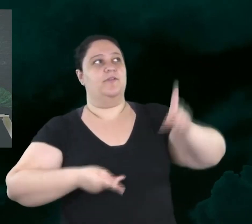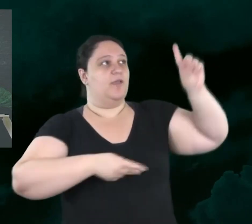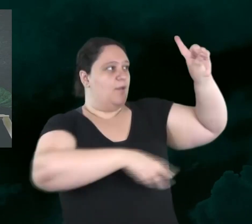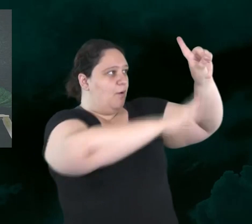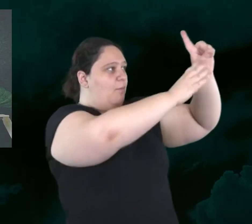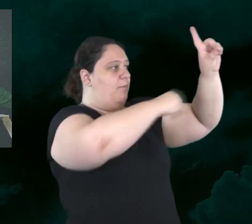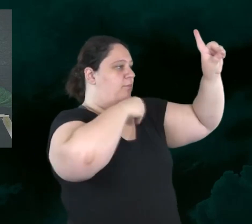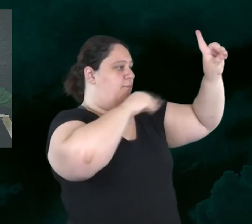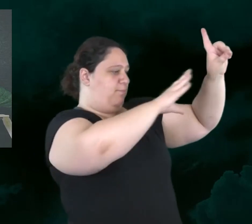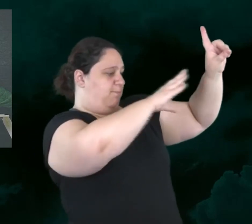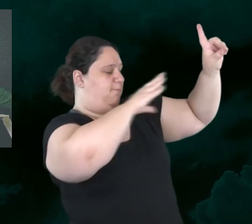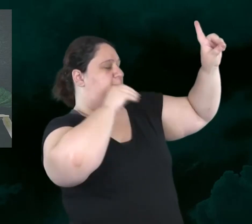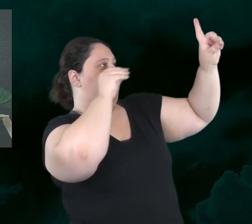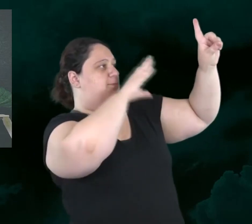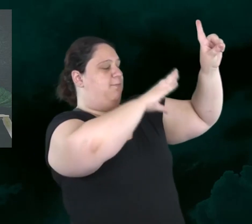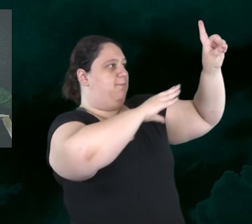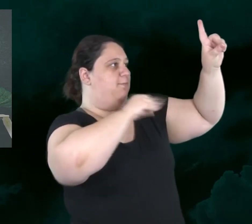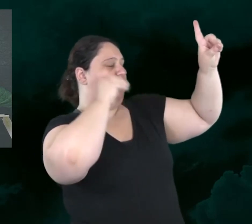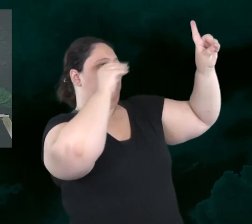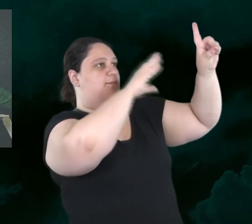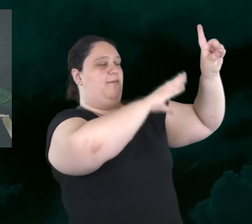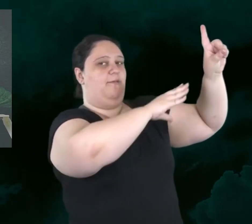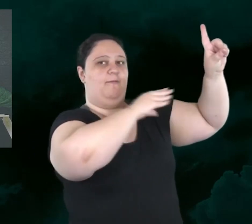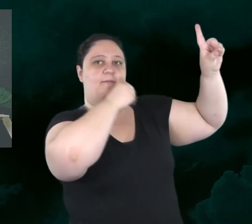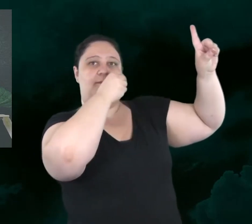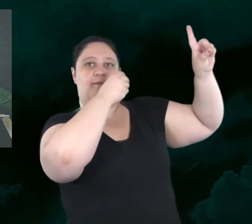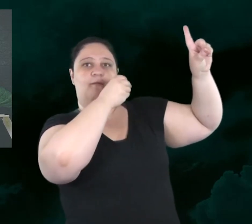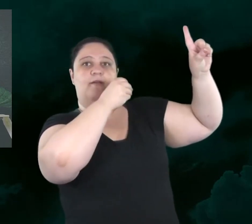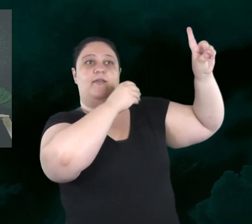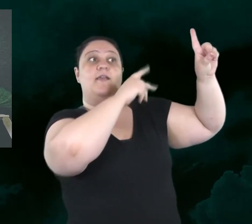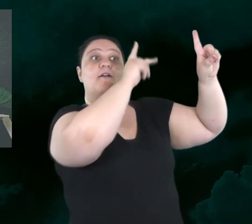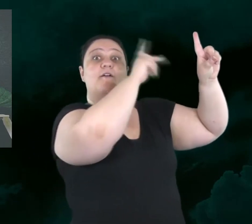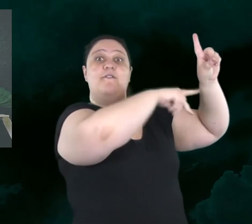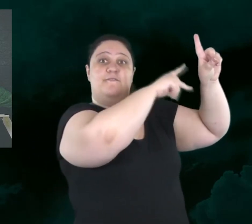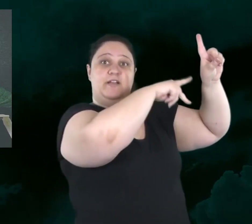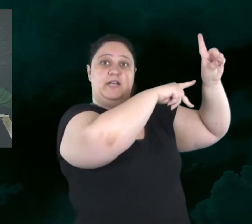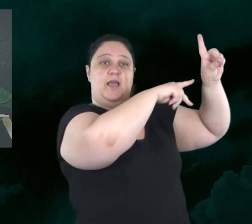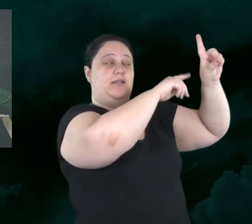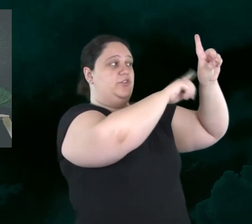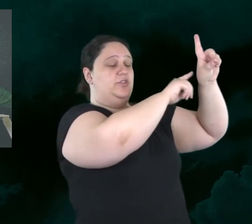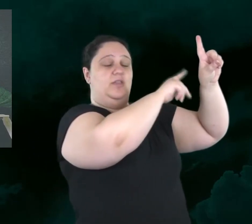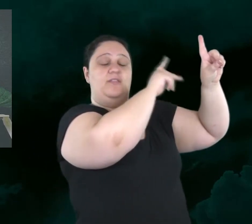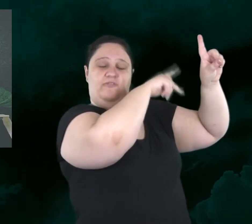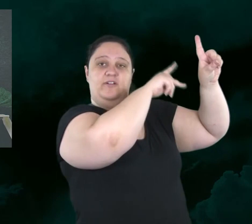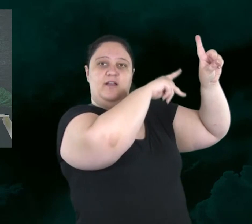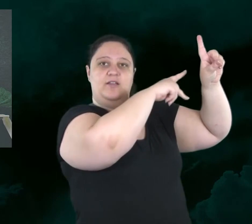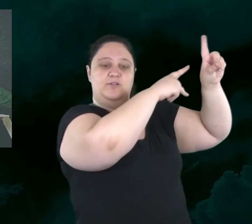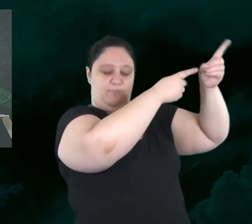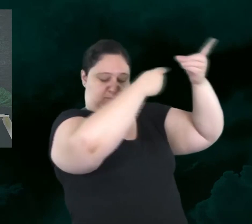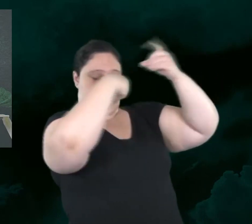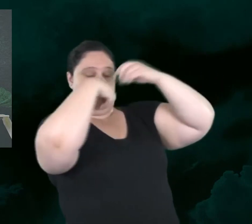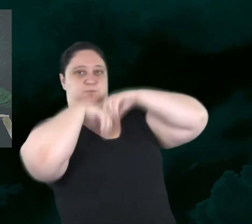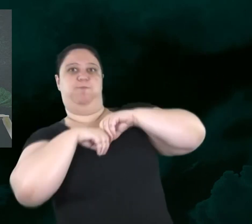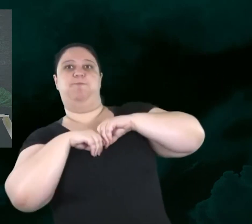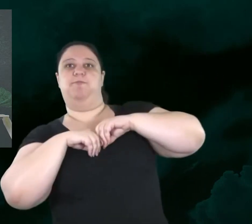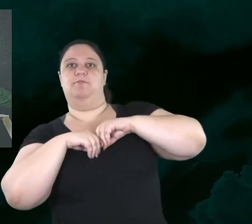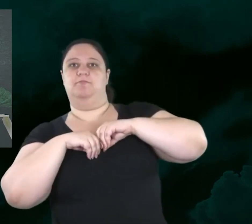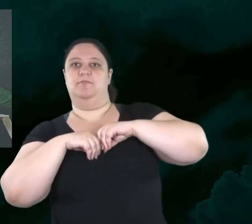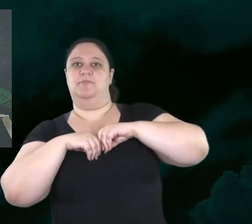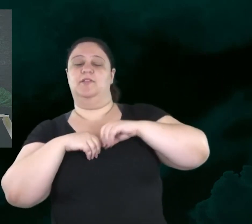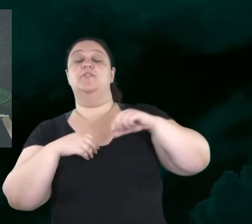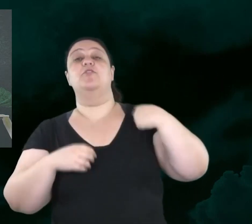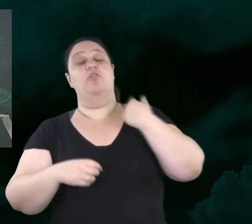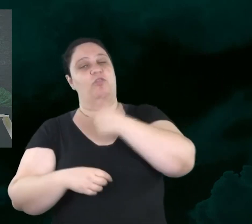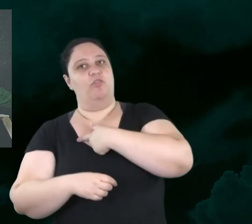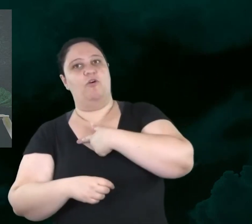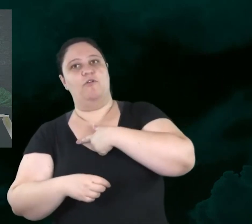graça, e a verdade seja sedimentada no homem, e o homem tenha a